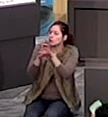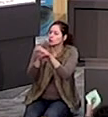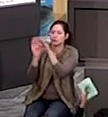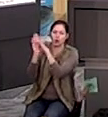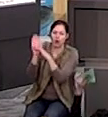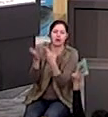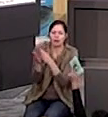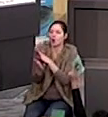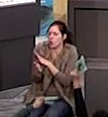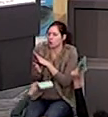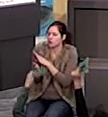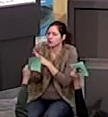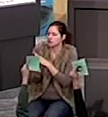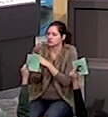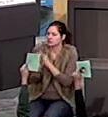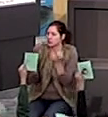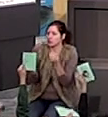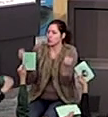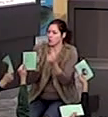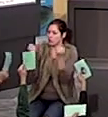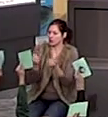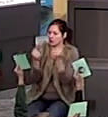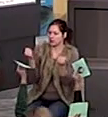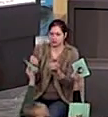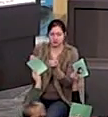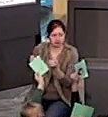zijn. Dingen kan oefenen met jullie.